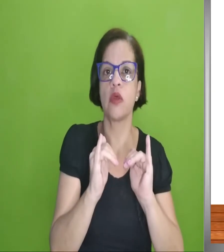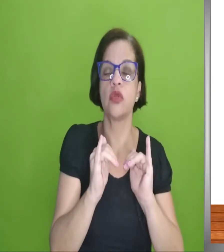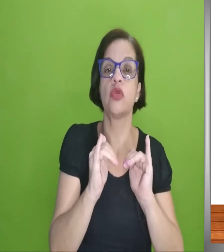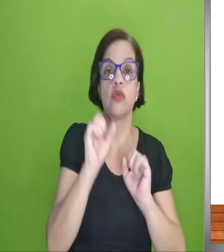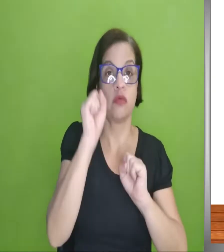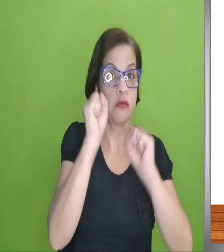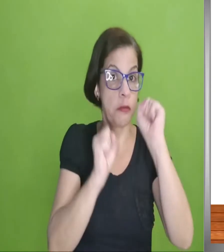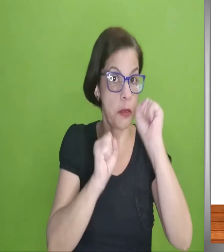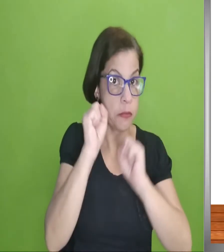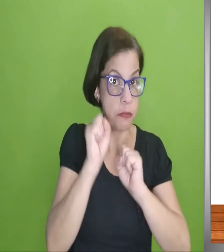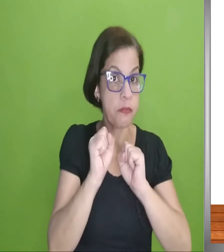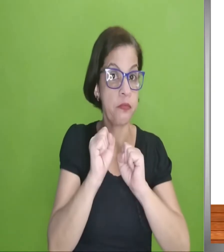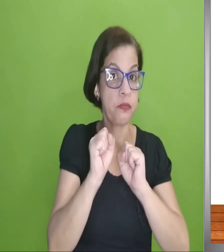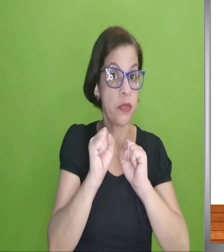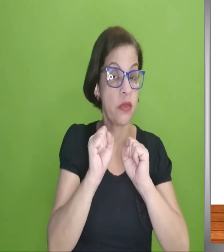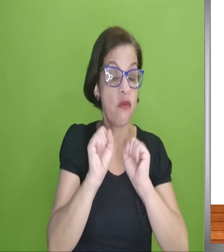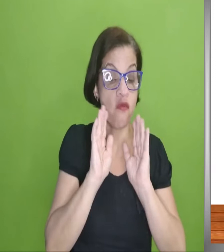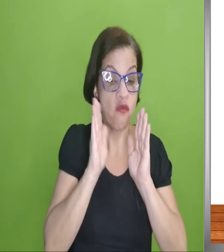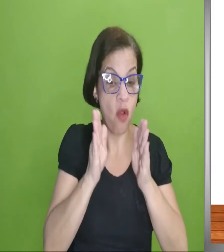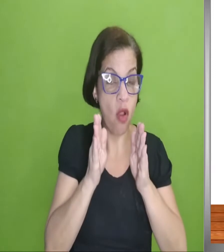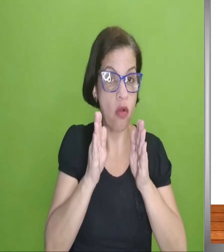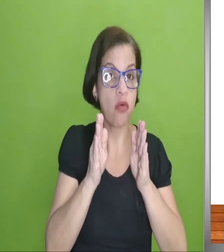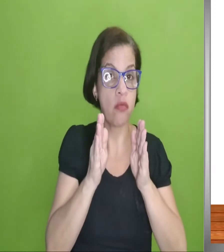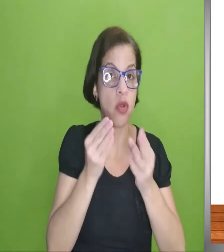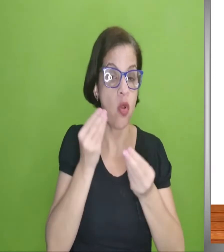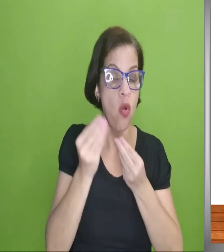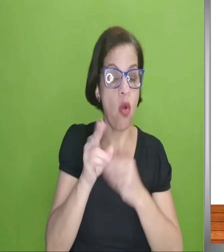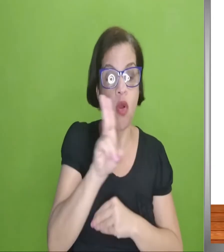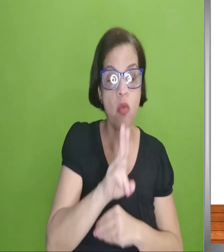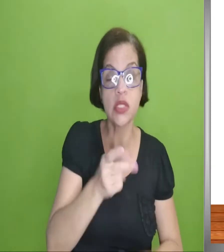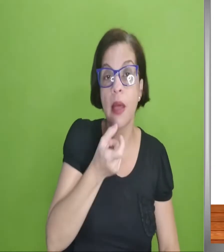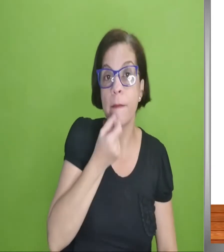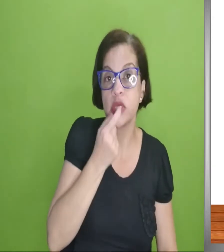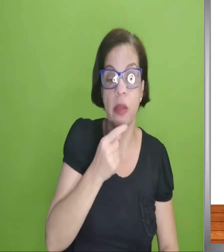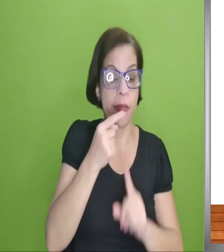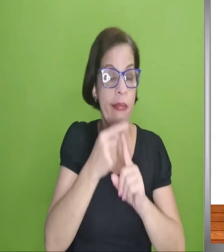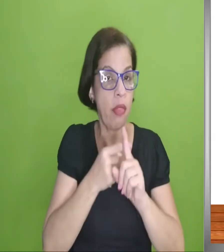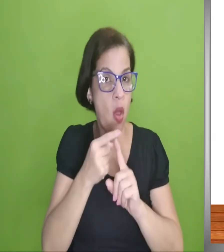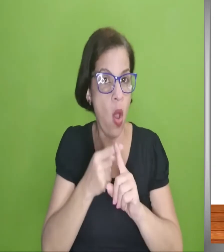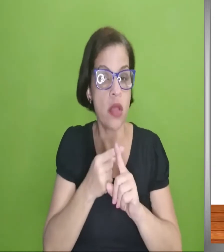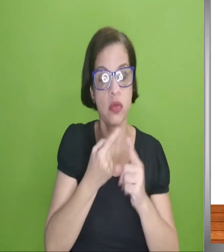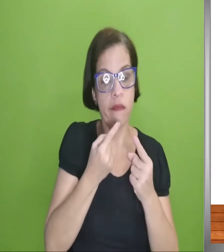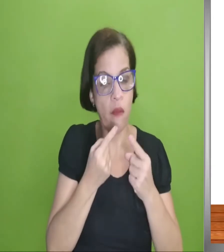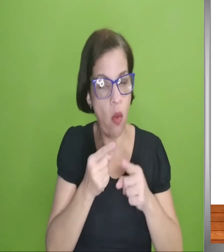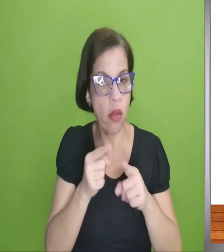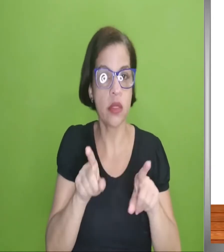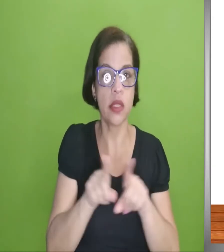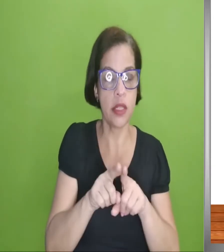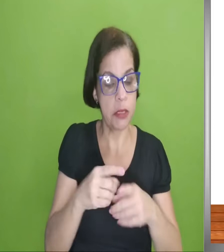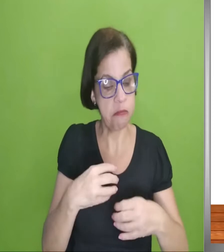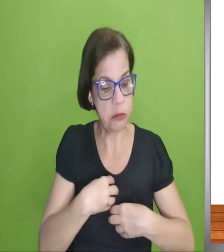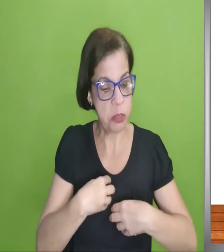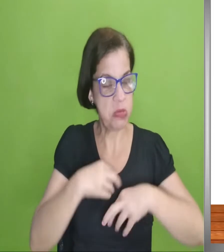pelo fabricante, com especial atenção à indicação clínica, doses, contraindicações